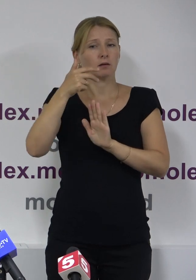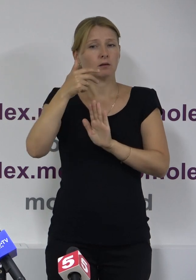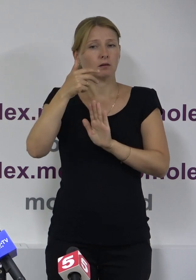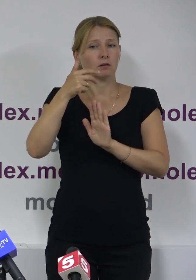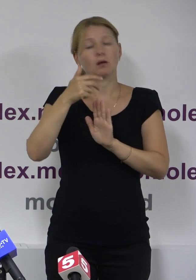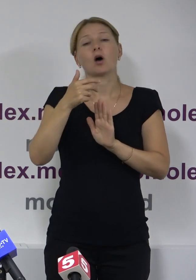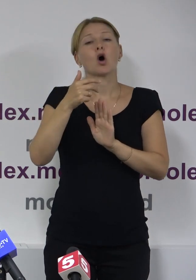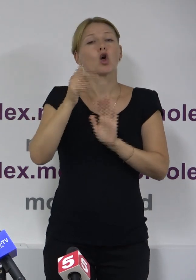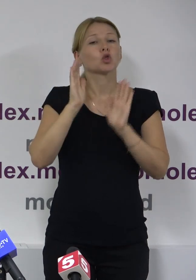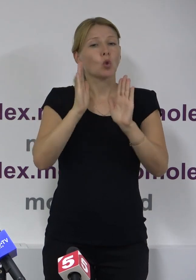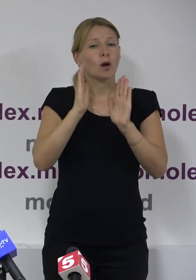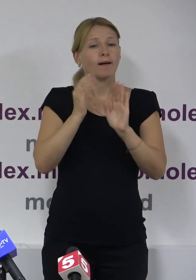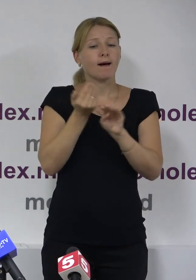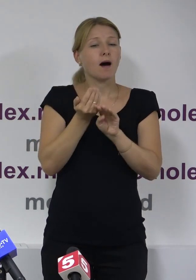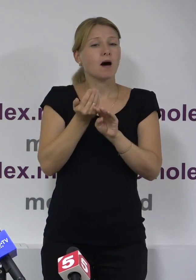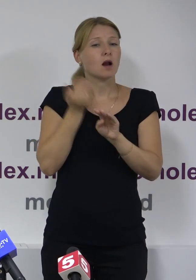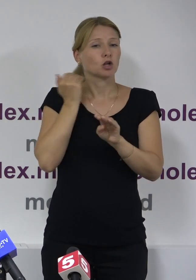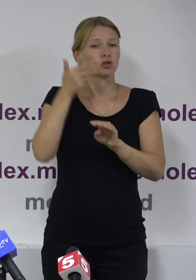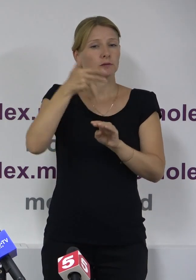înainte de ziua alegerilor.